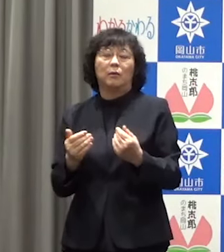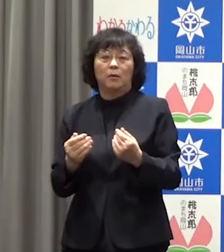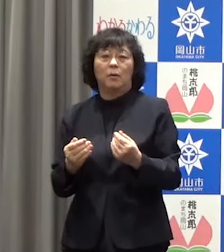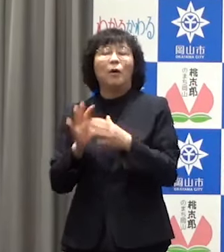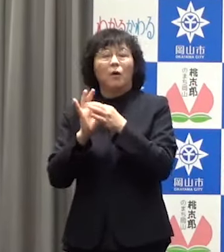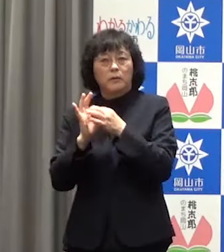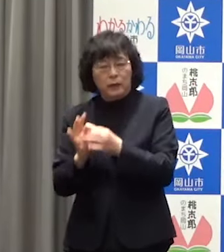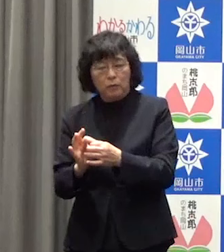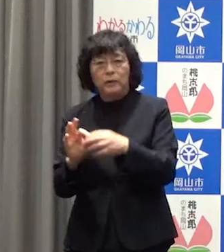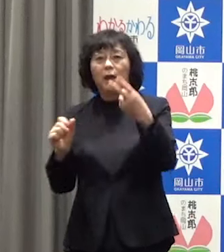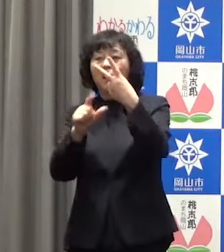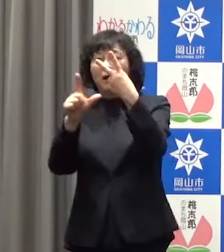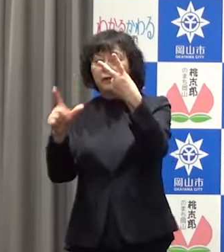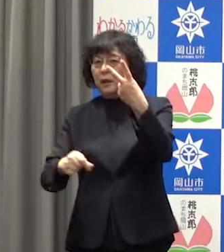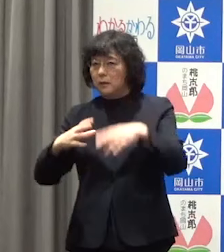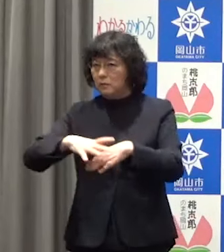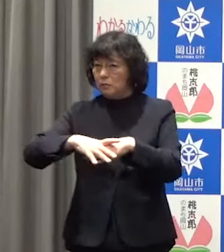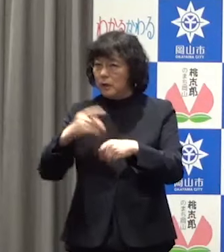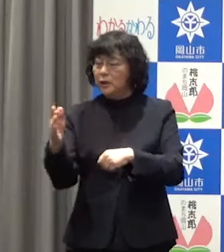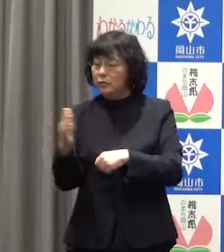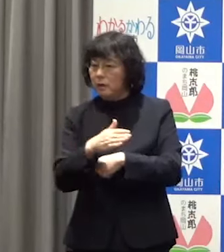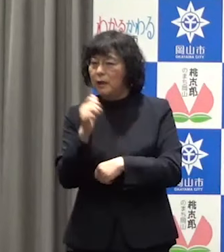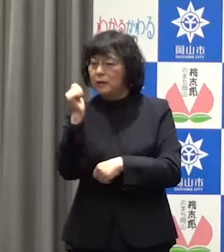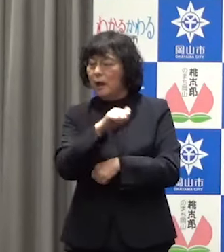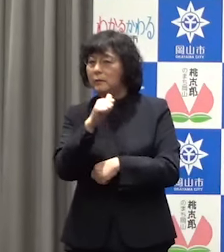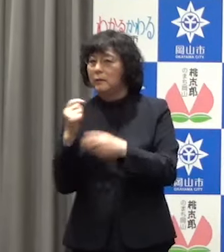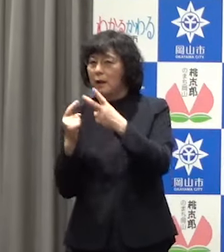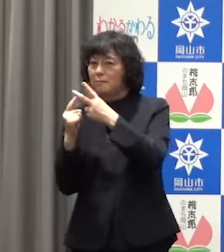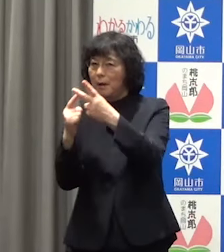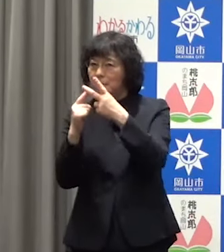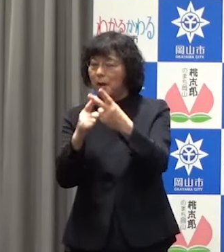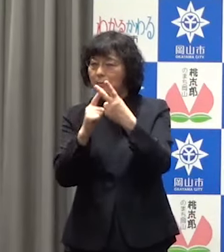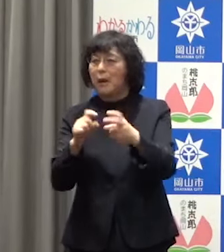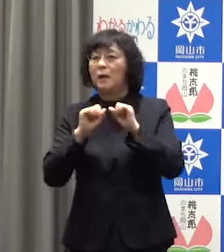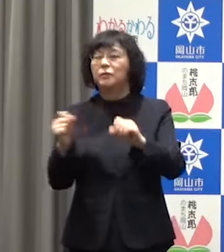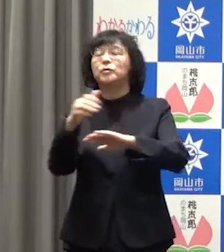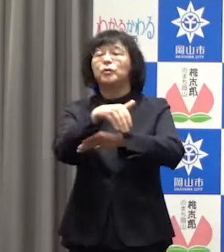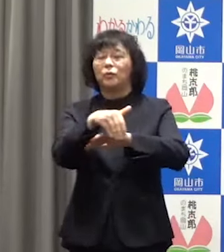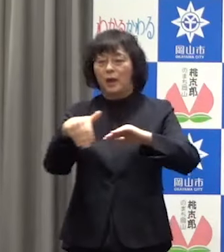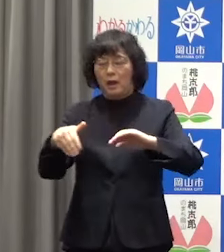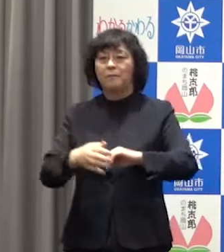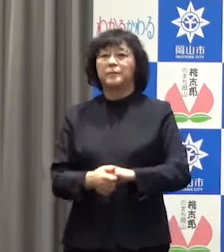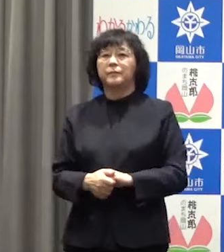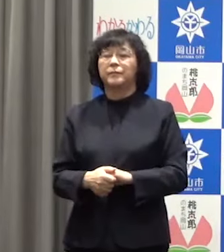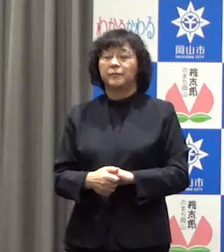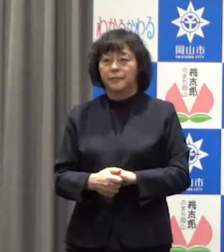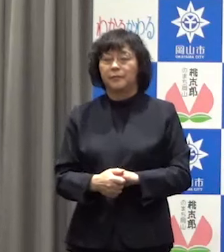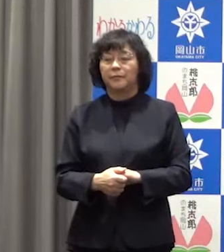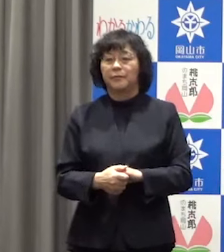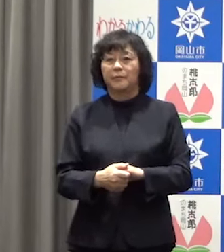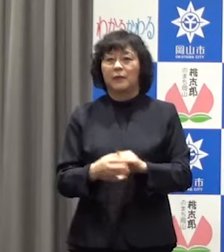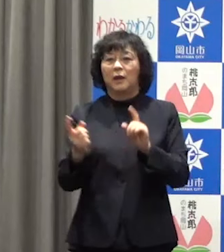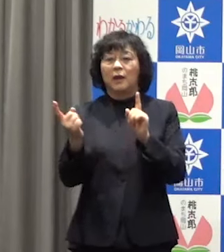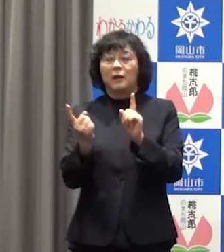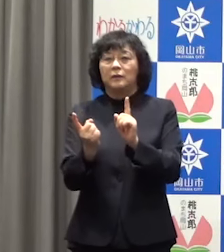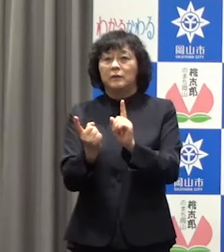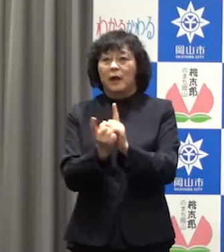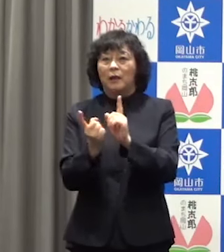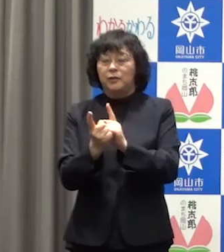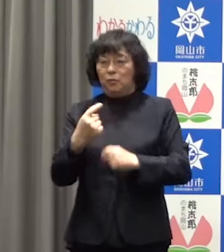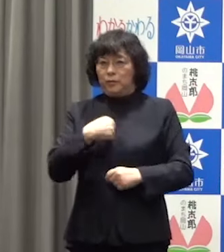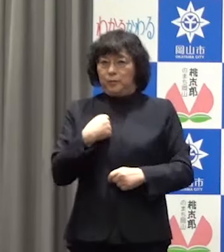2月の上旬に案内通知を発送する予定となります。なお給付対象と思われる世帯で通